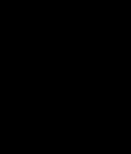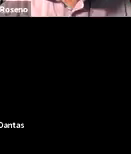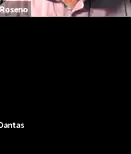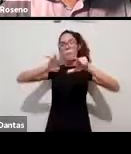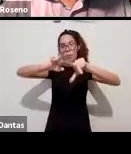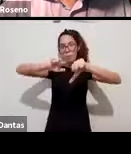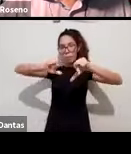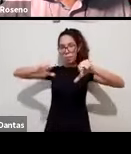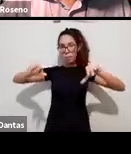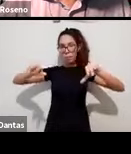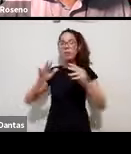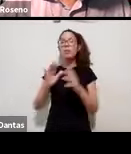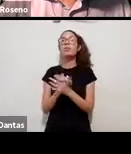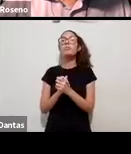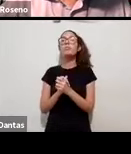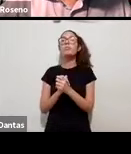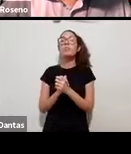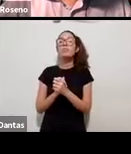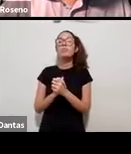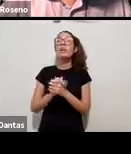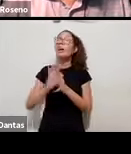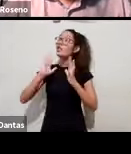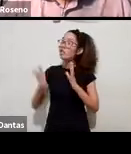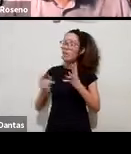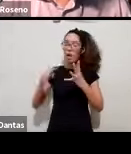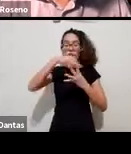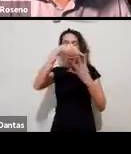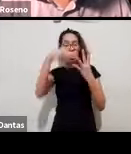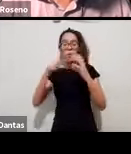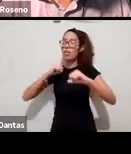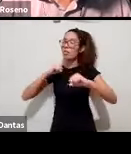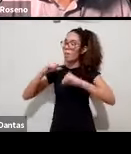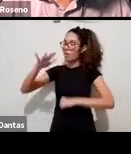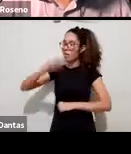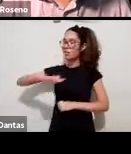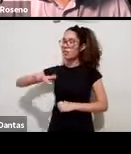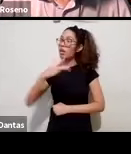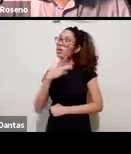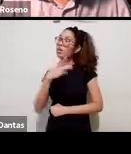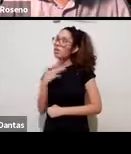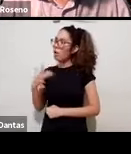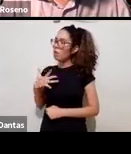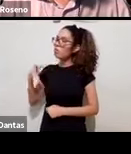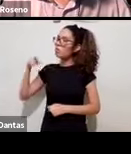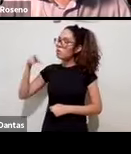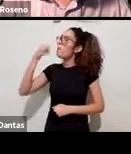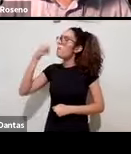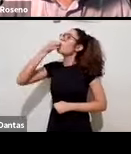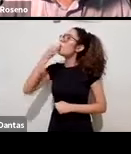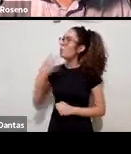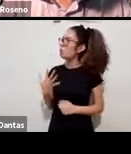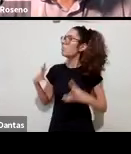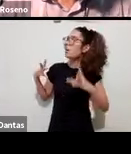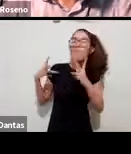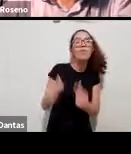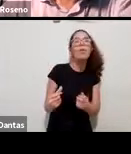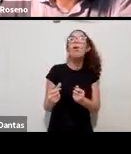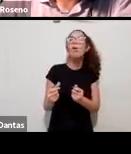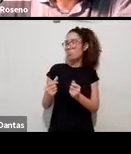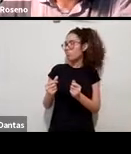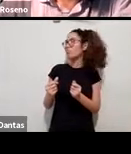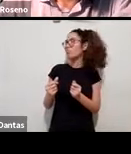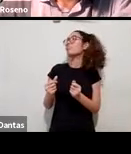gente já tem feito 4 debates no setorial de saúde, isso é um acúmulo histórico aí de uma caminhada em defesa do